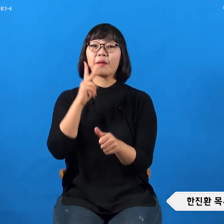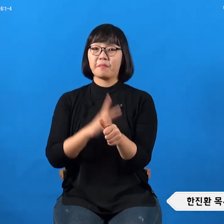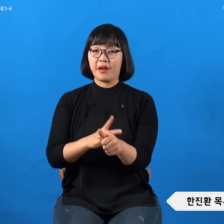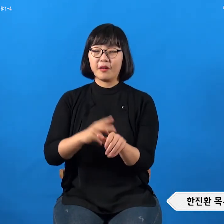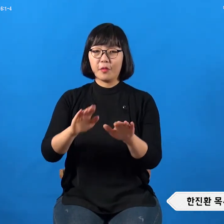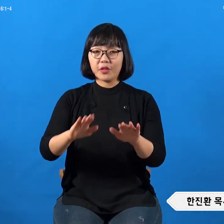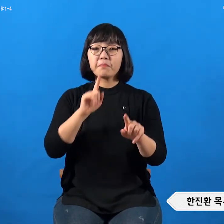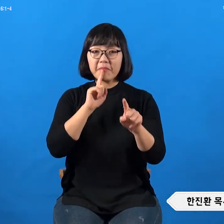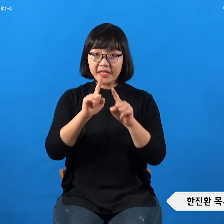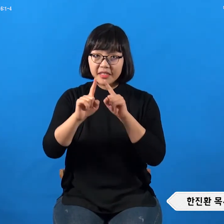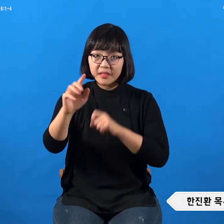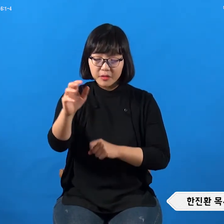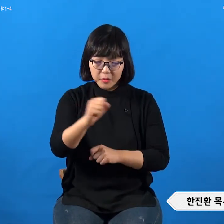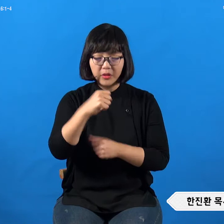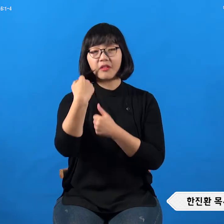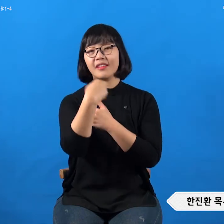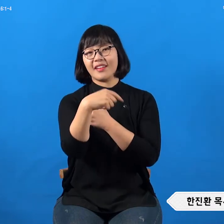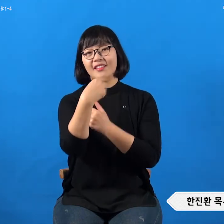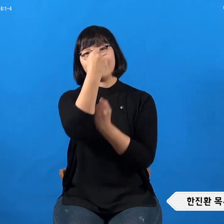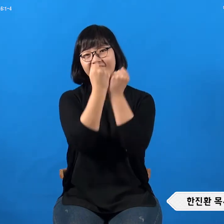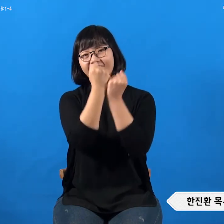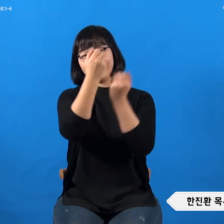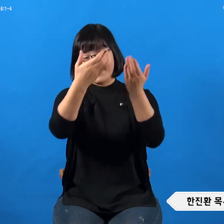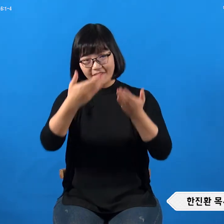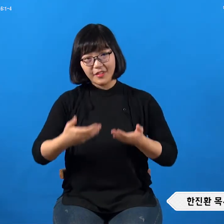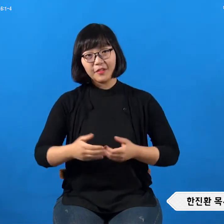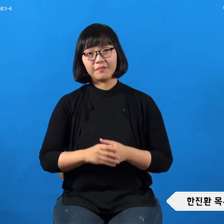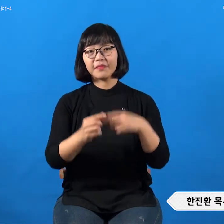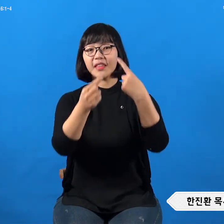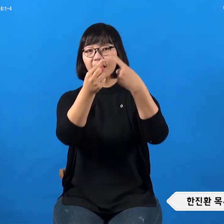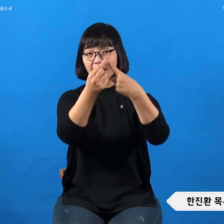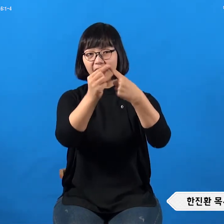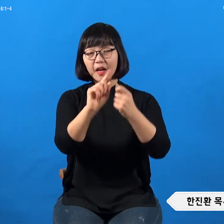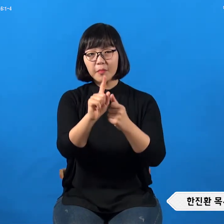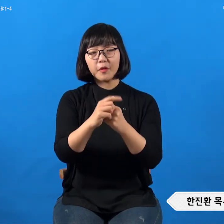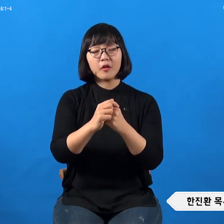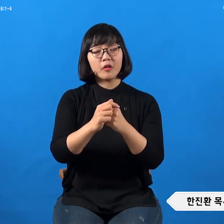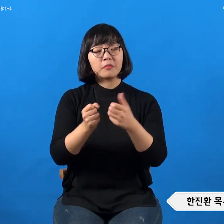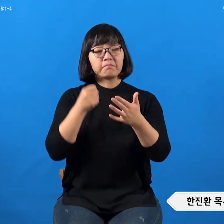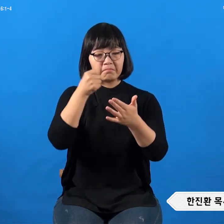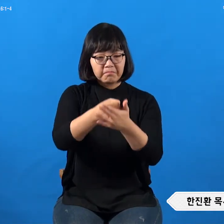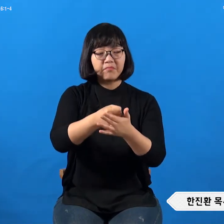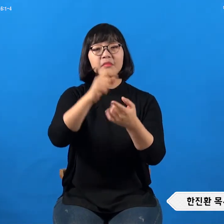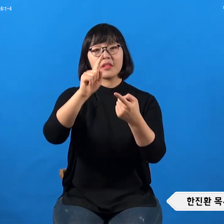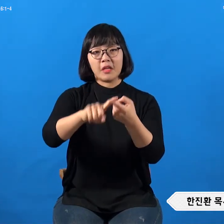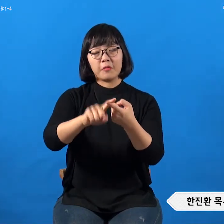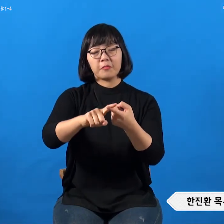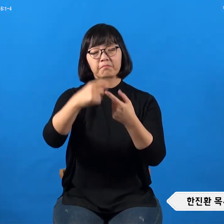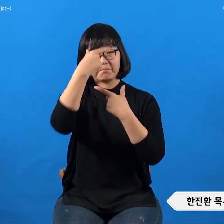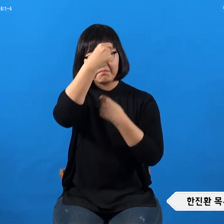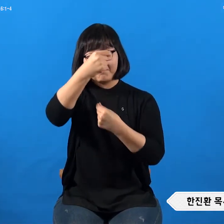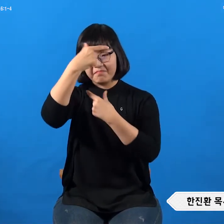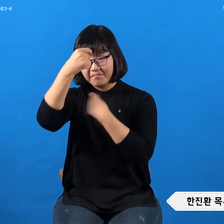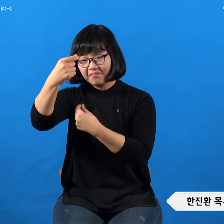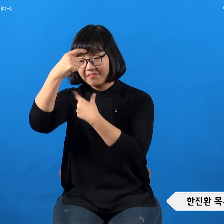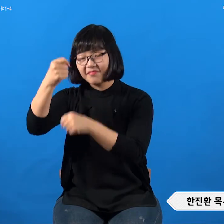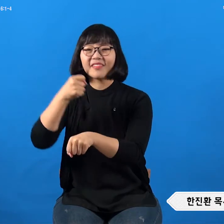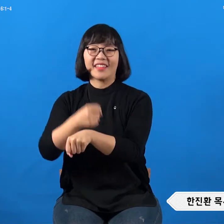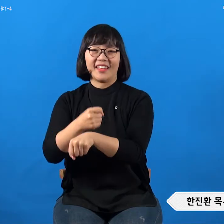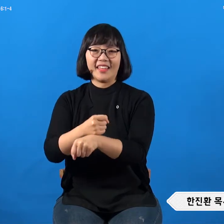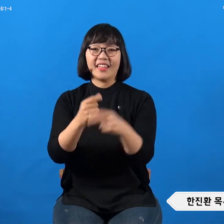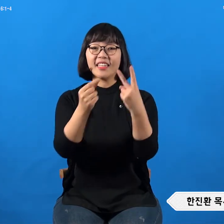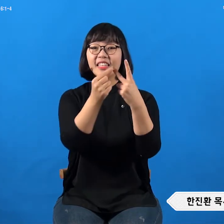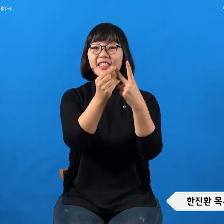본문을 통해서 교훈을 주고 계십니다. 첫째는 규칙적으로 해야 합니다. 2절에 보면